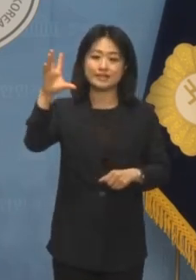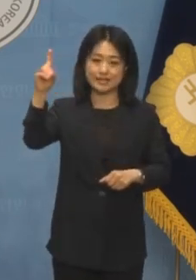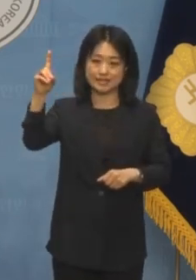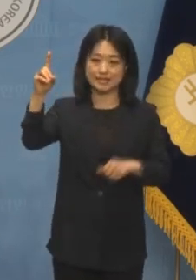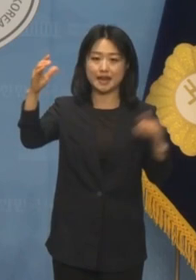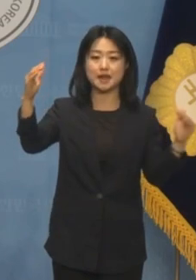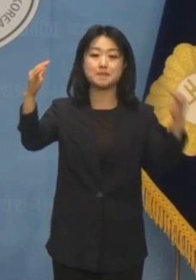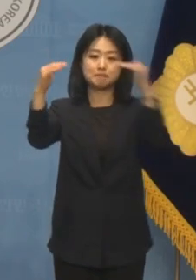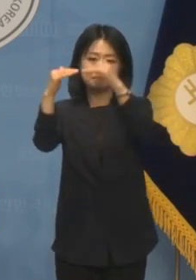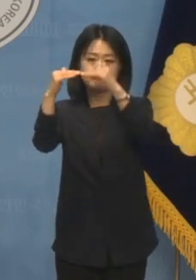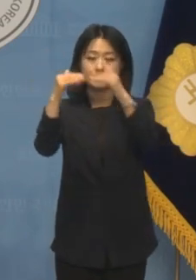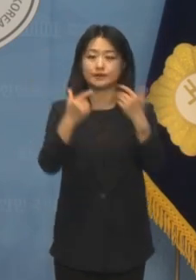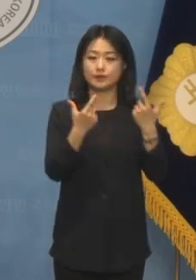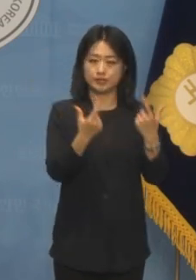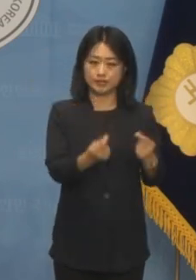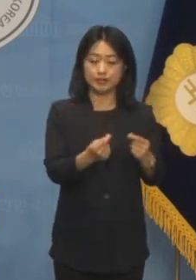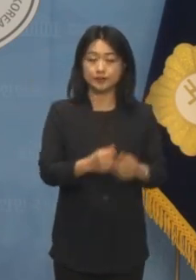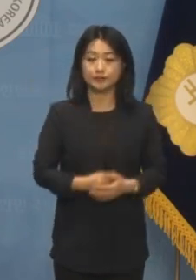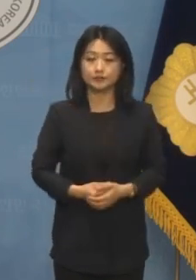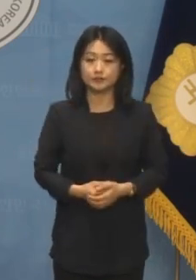위한 전제 조건입니다.